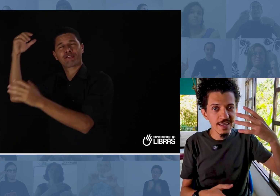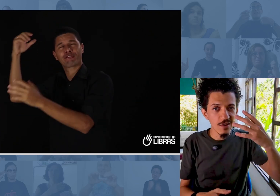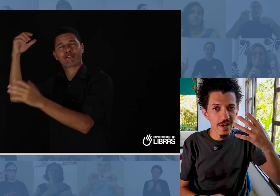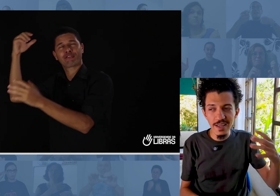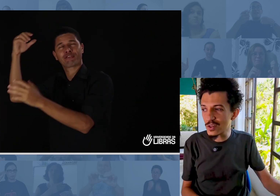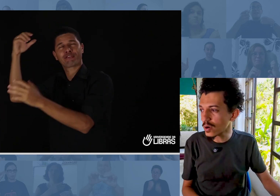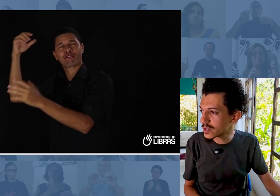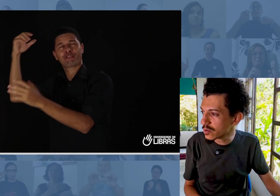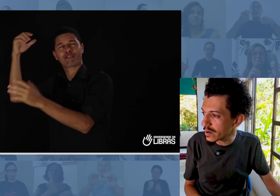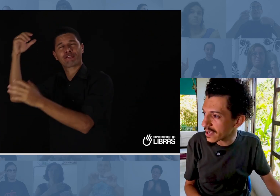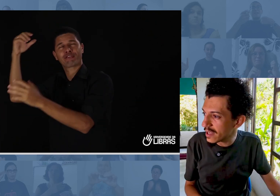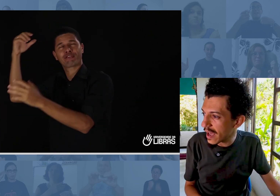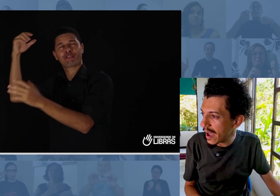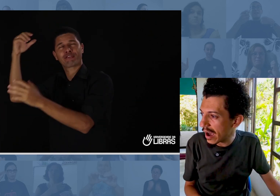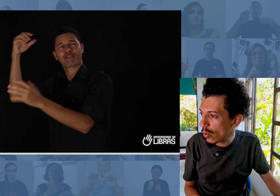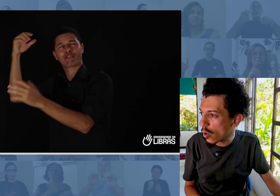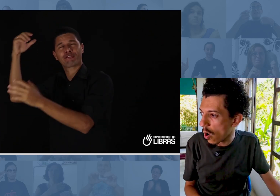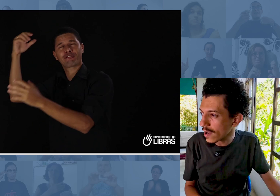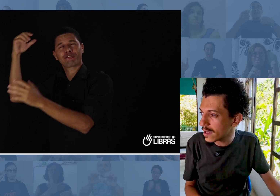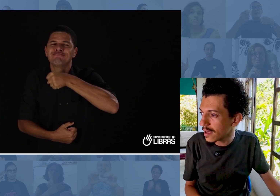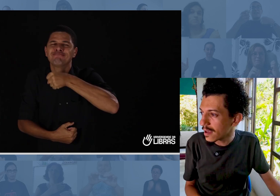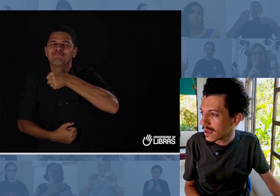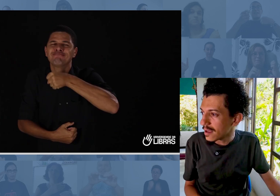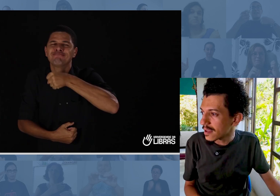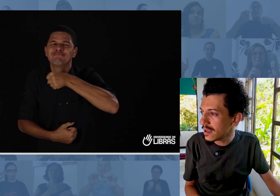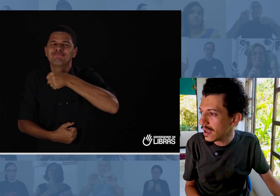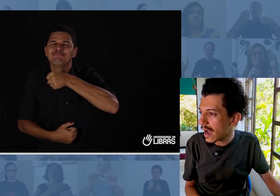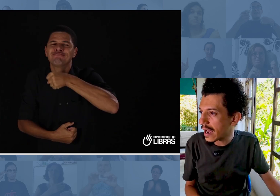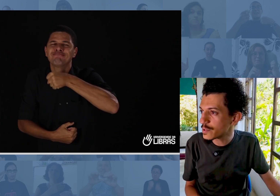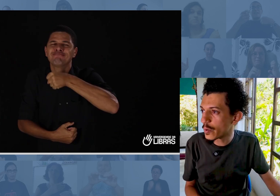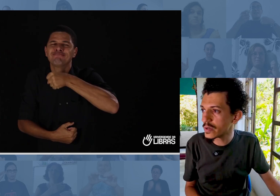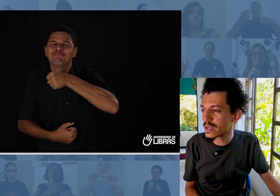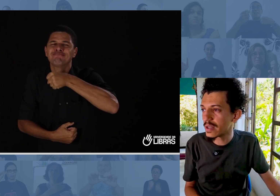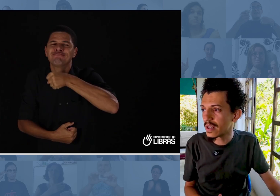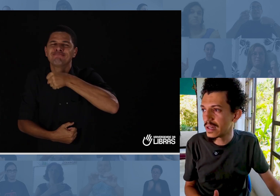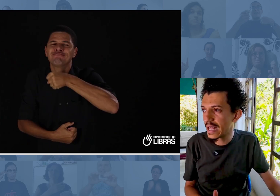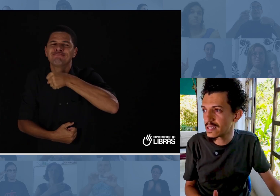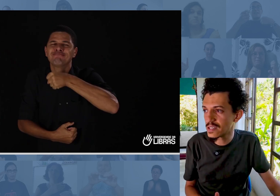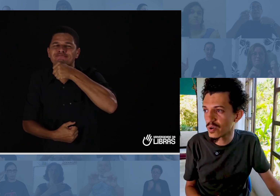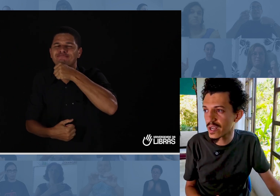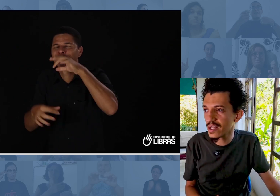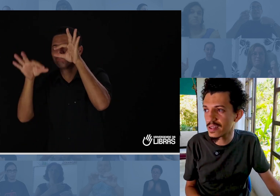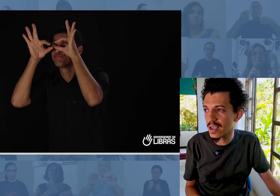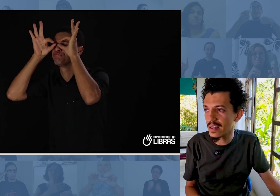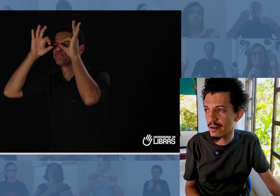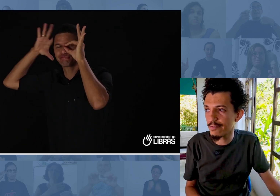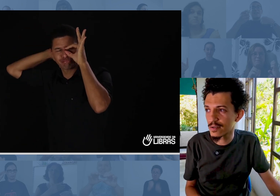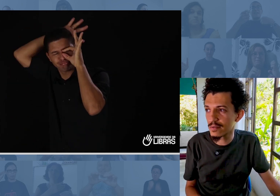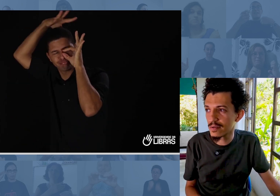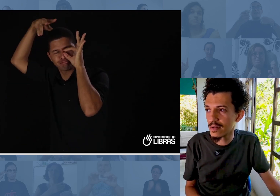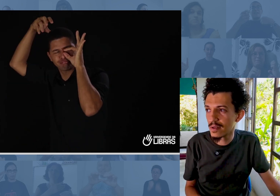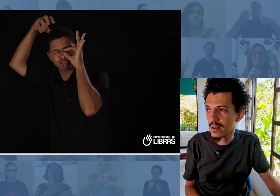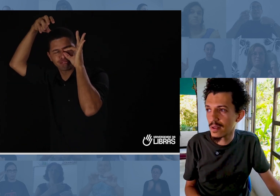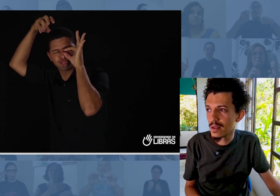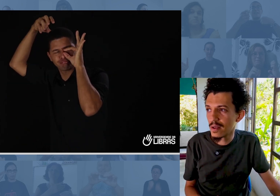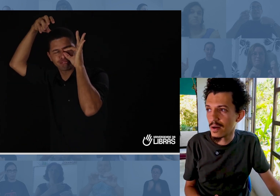Olha que doçura que é o coque que a esposa desse senhor aqui tem na foto.